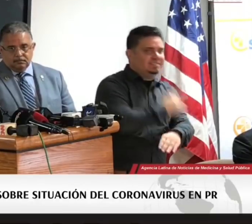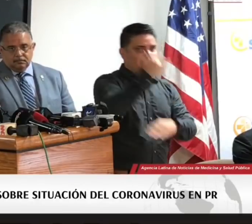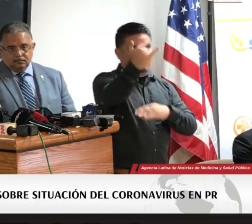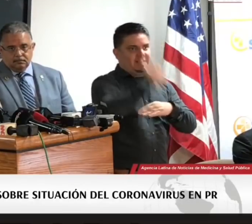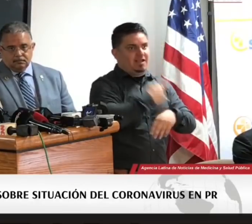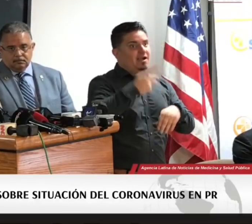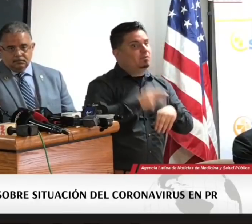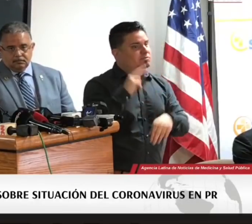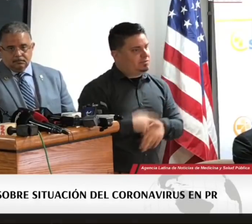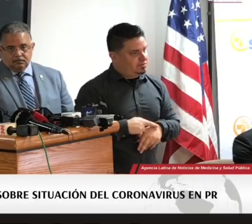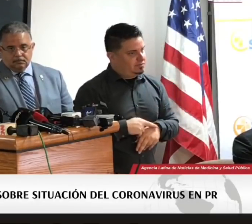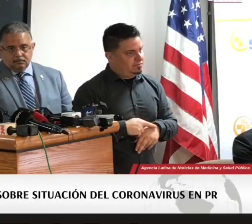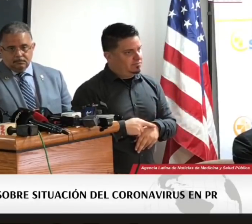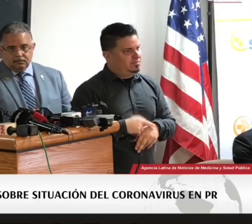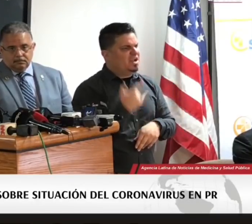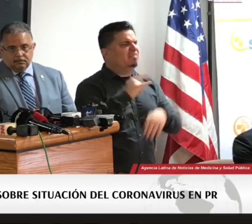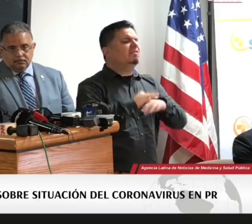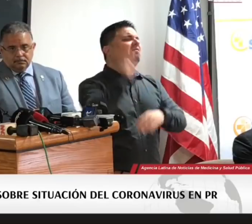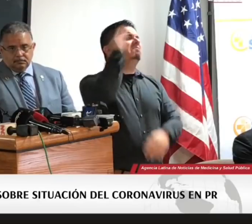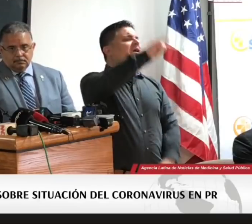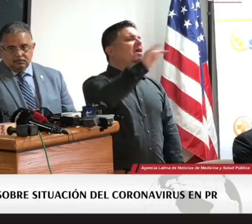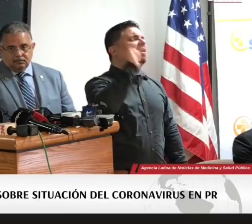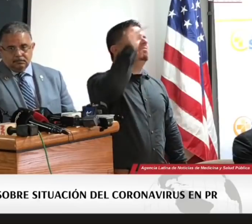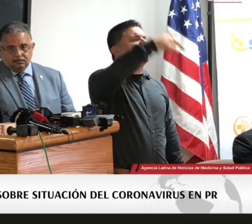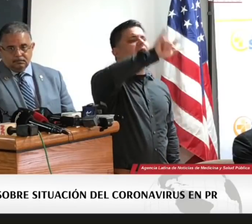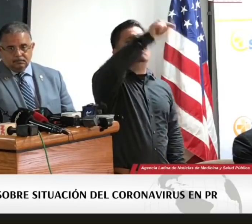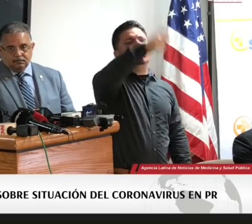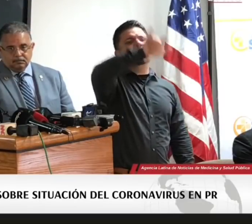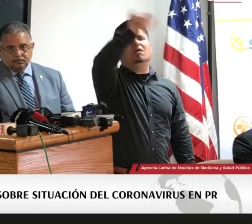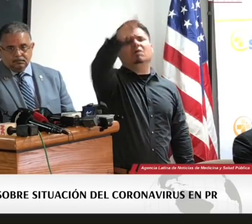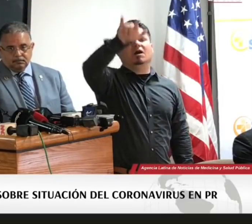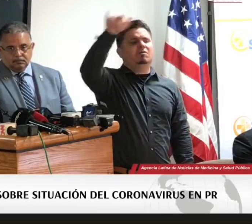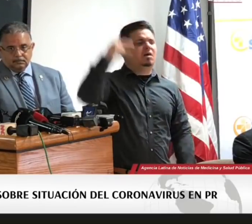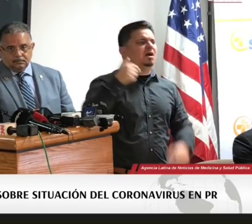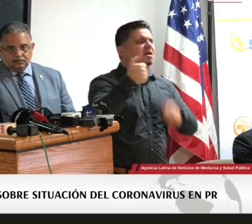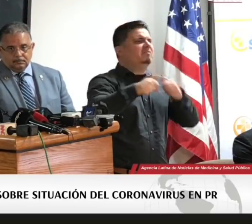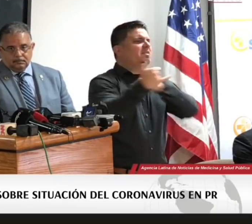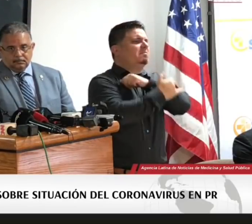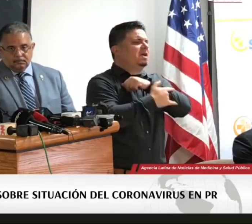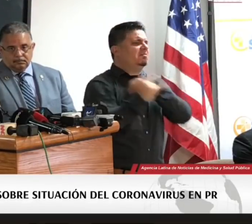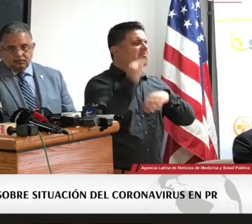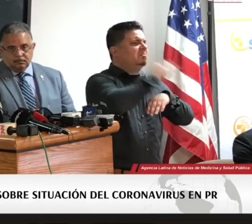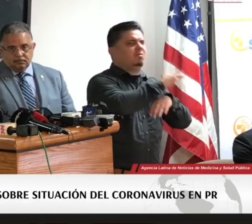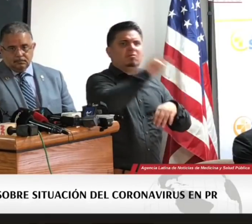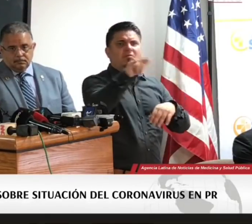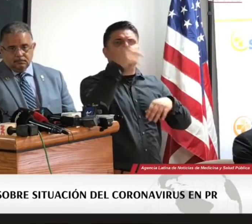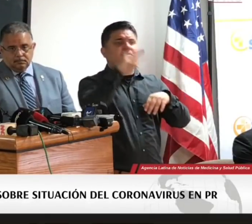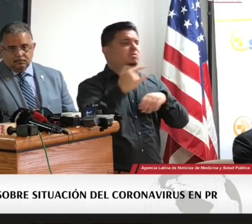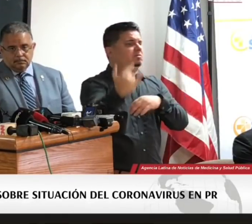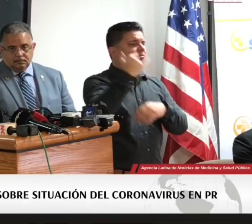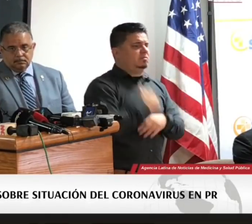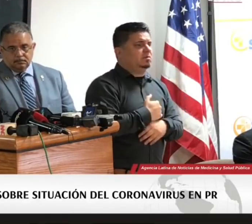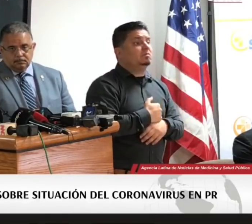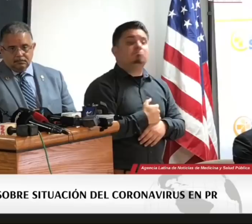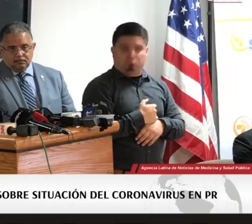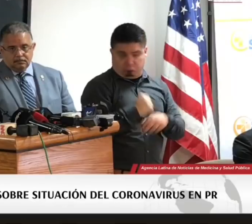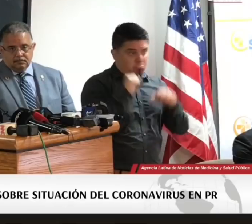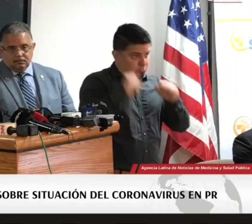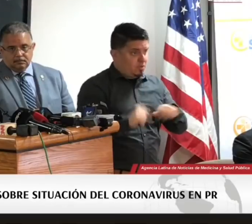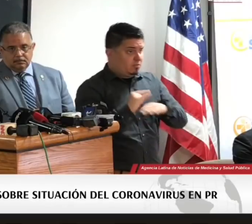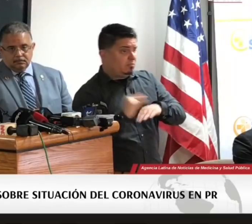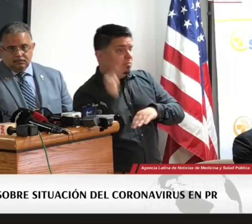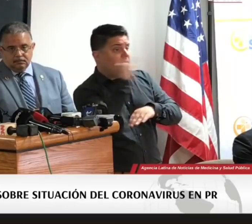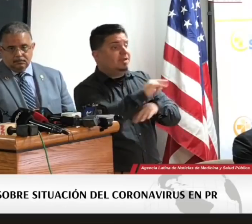a cualquier otro país, llegan a República Dominicana y entonces viajarían a Puerto Rico. Pues puede viajar a Puerto Rico si